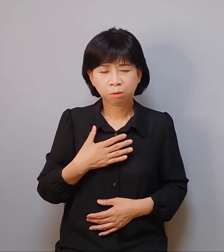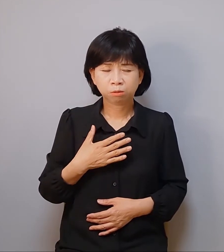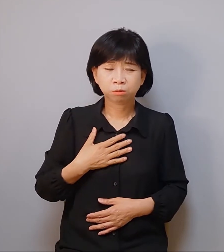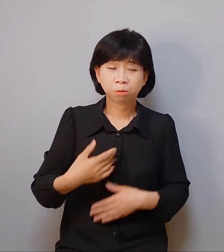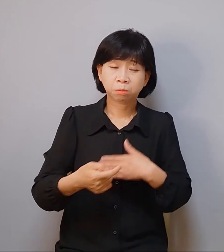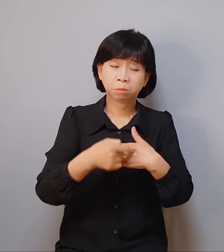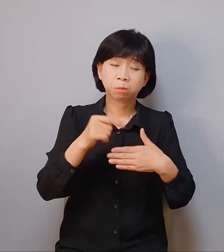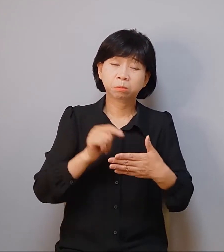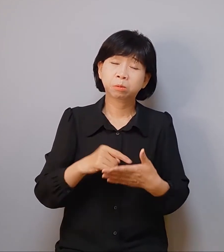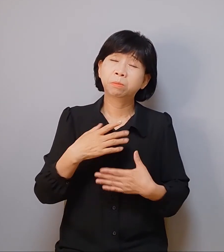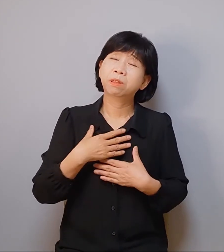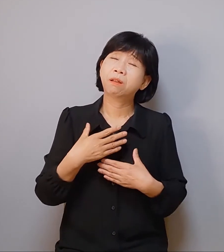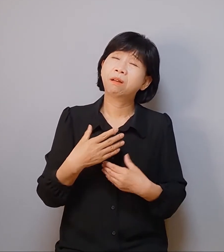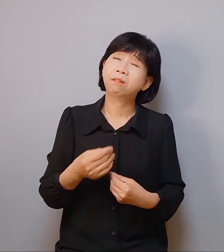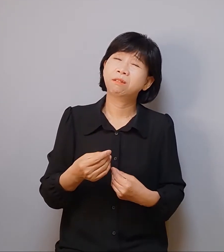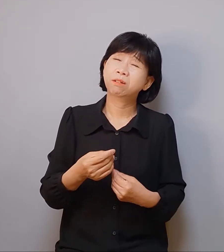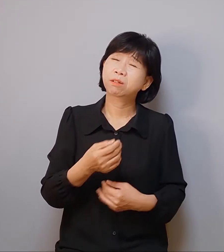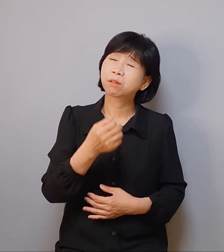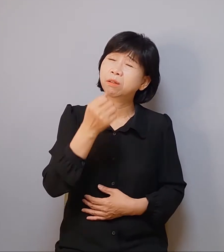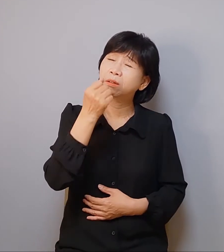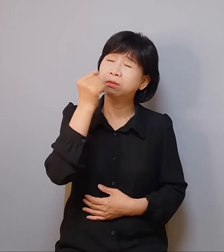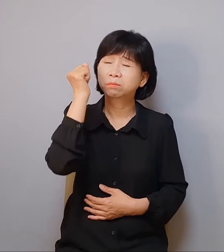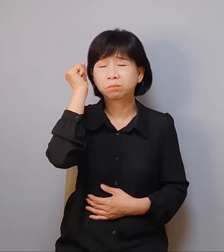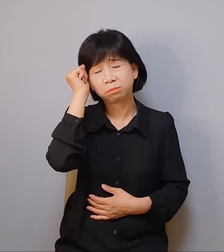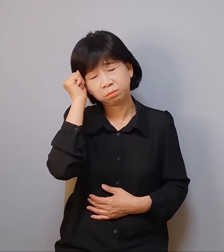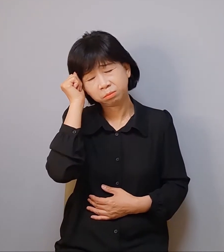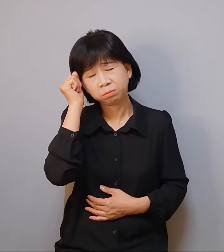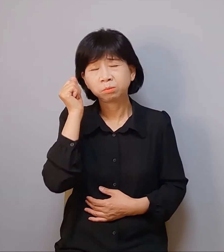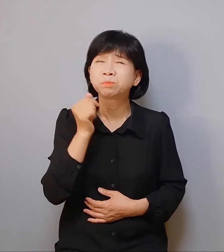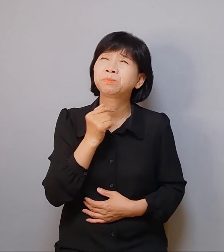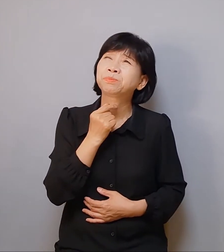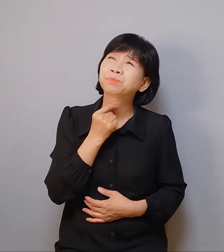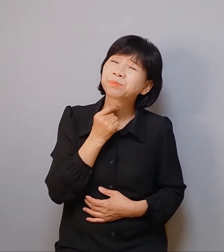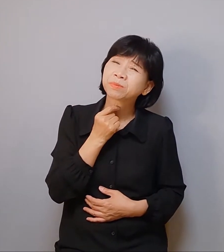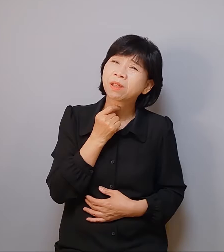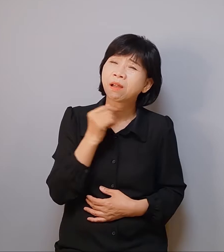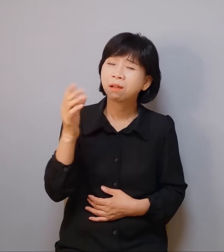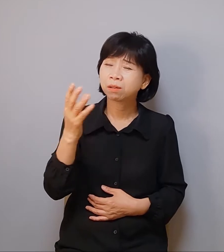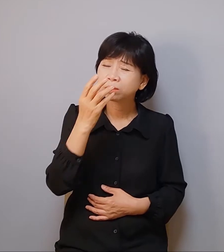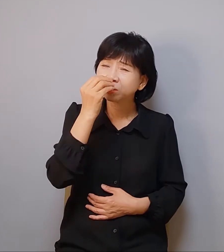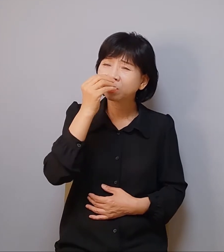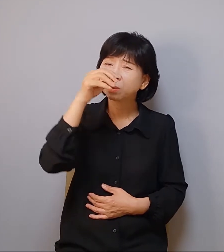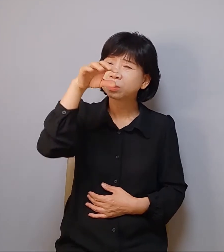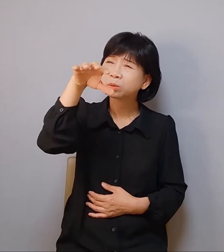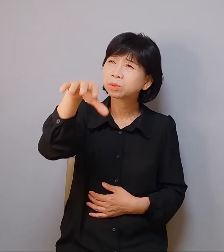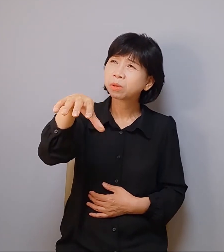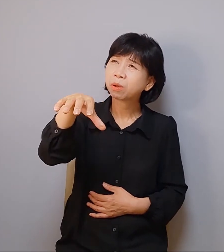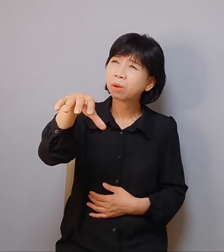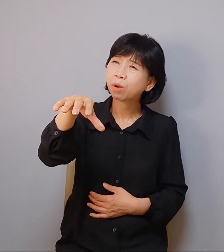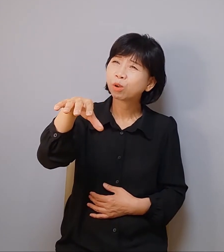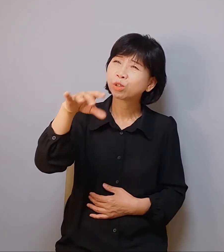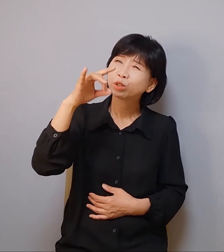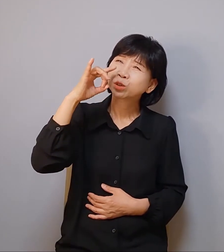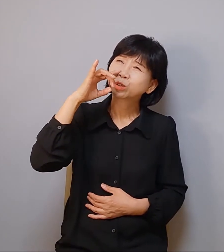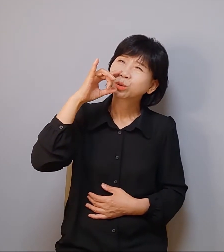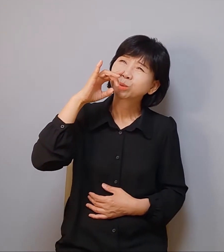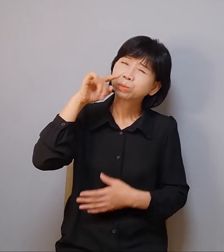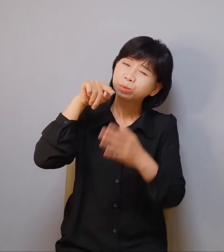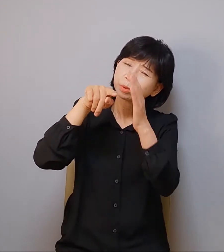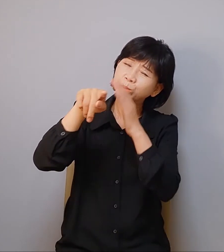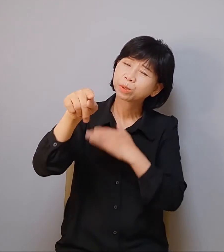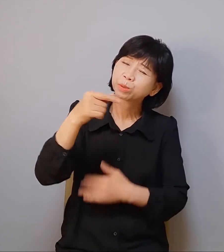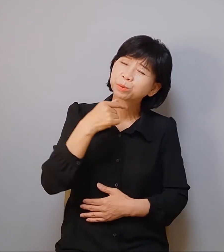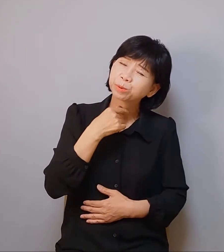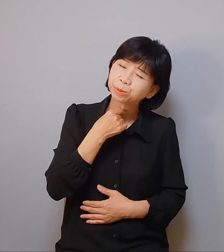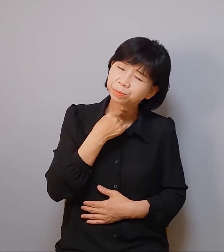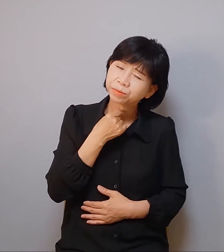성전 안은 어떻게 생겼을까? 한번 들어가고 싶다. 인생이 어떻게 전개될지